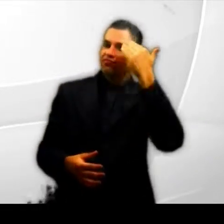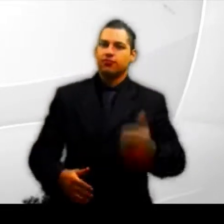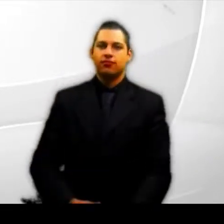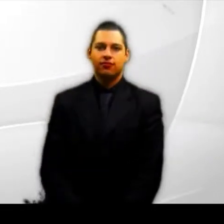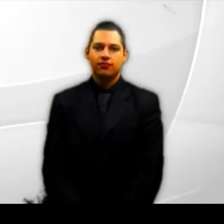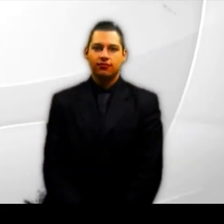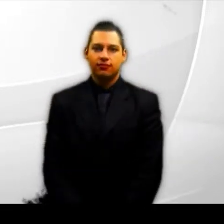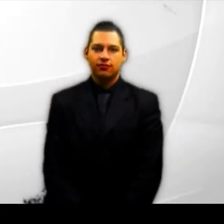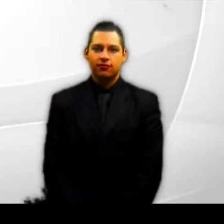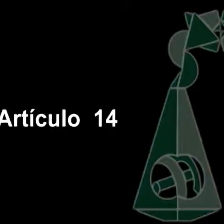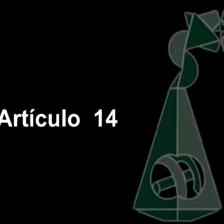3.